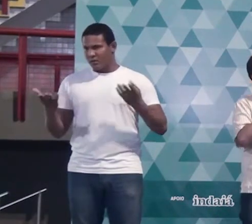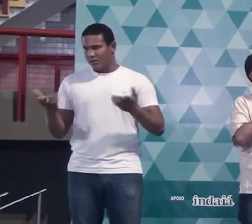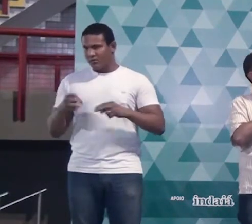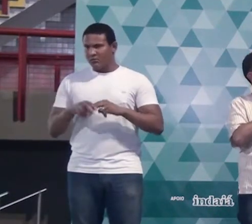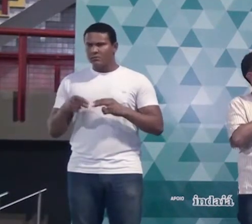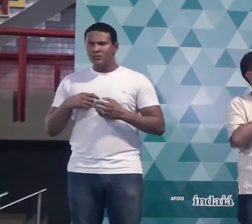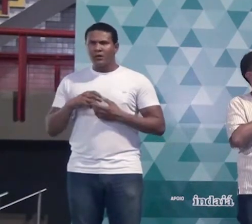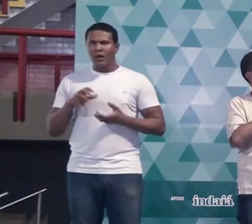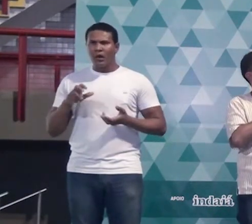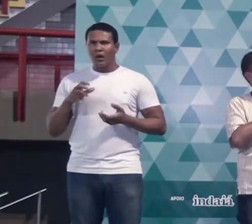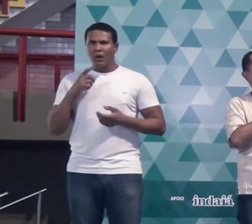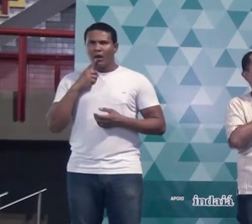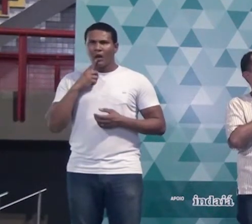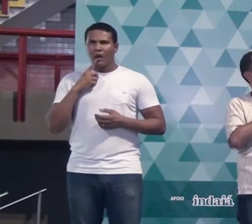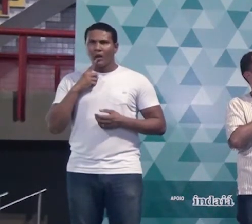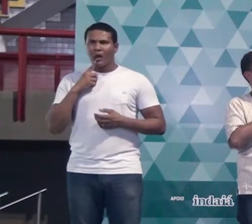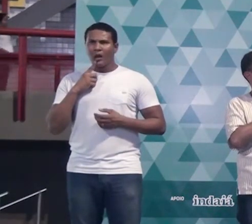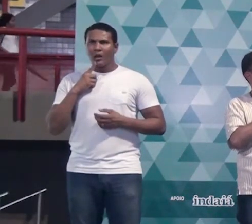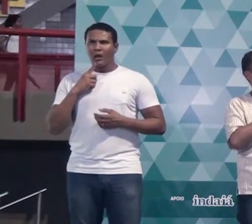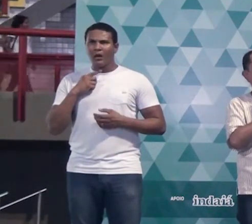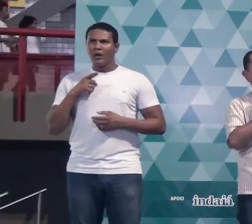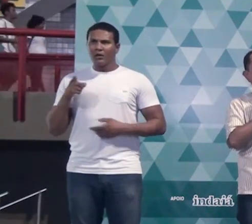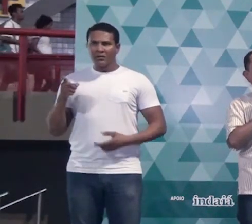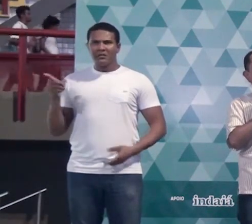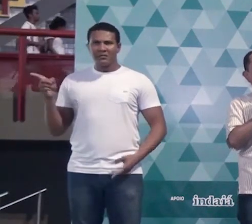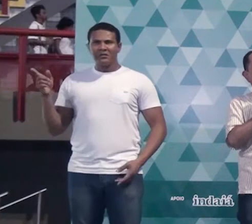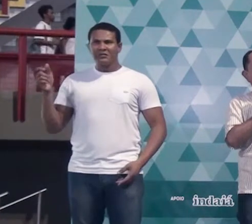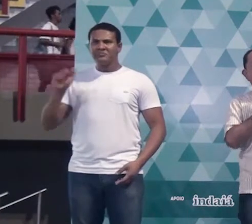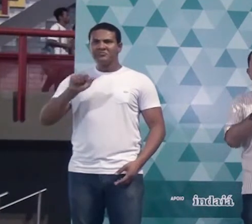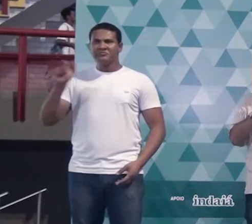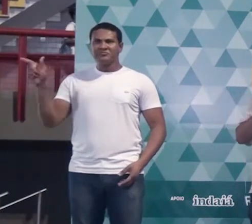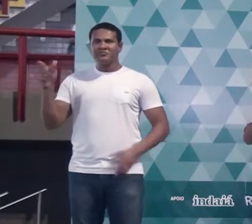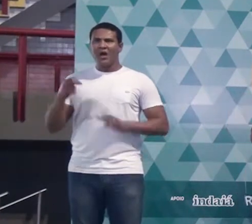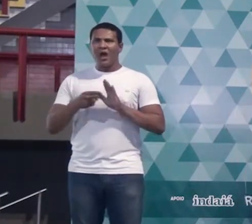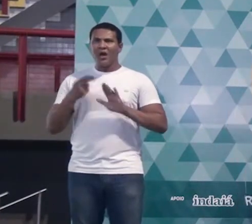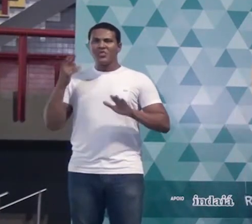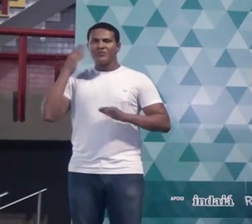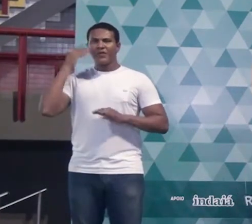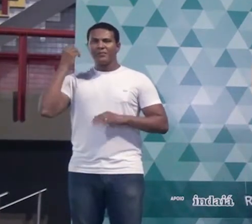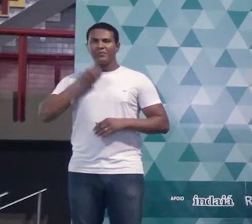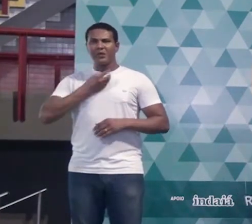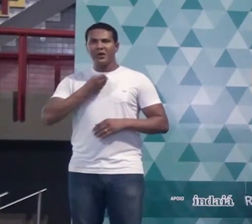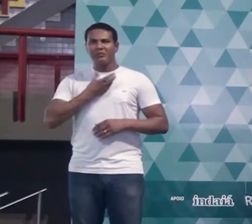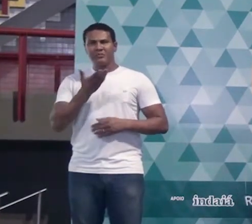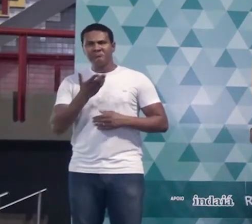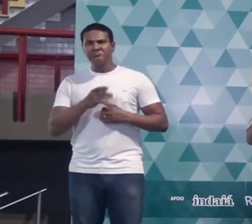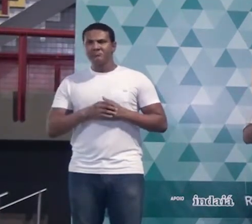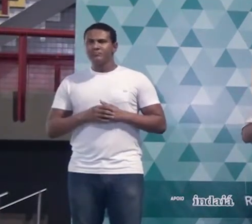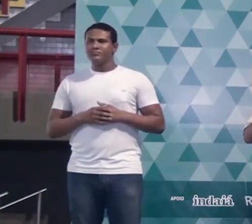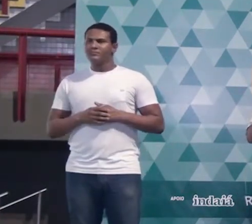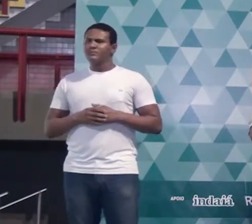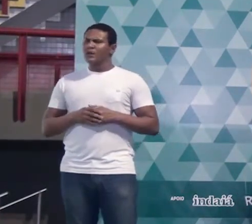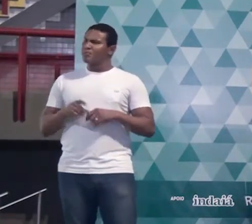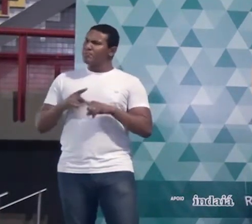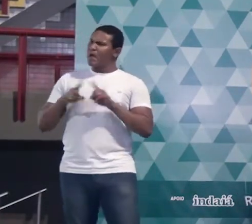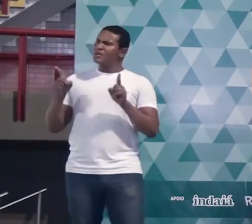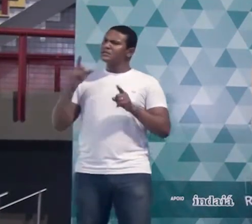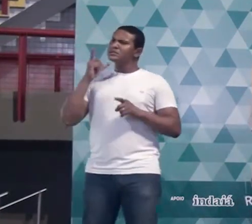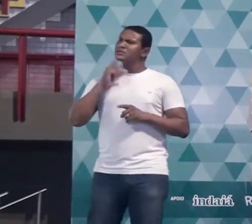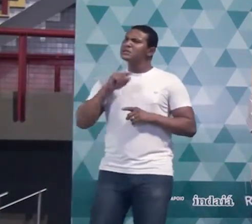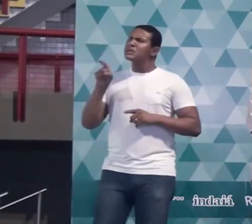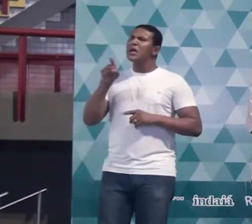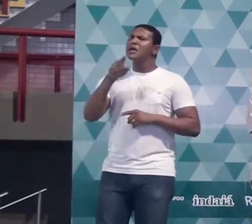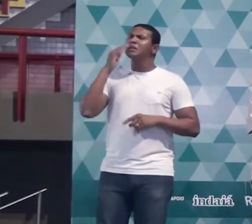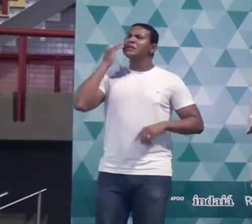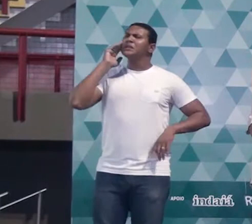Nossa, que coisa linda, Machado de Assis perde. Agora eu fiquei pensando, quem foi que entendeu o que o